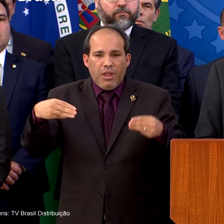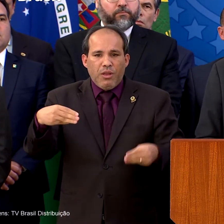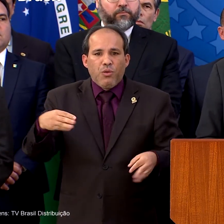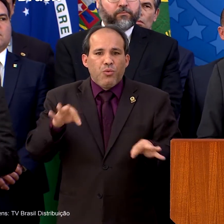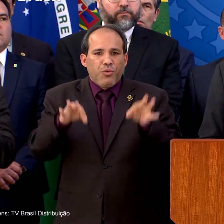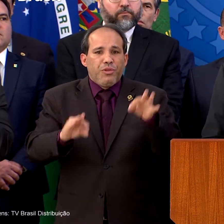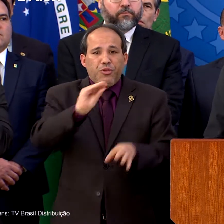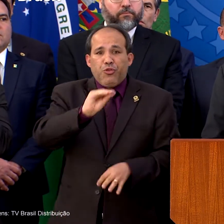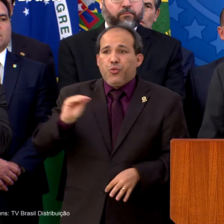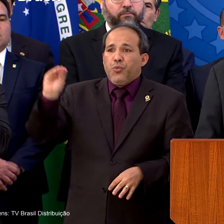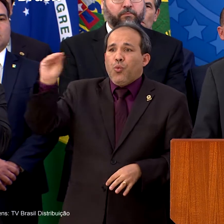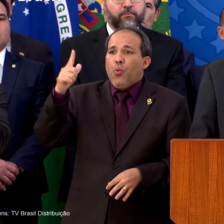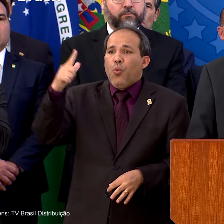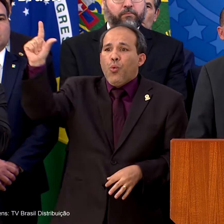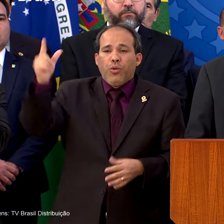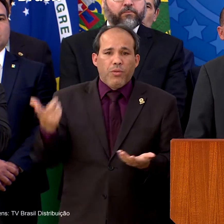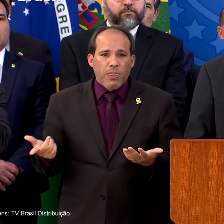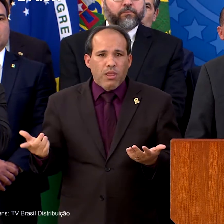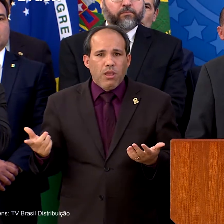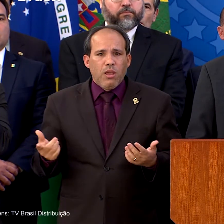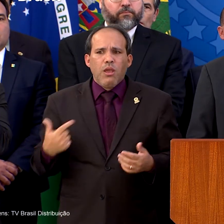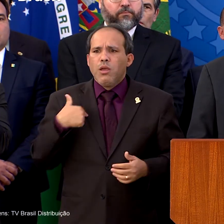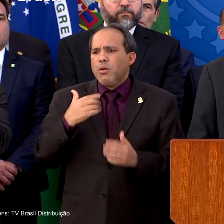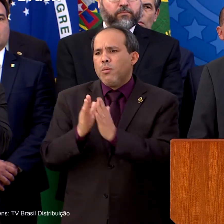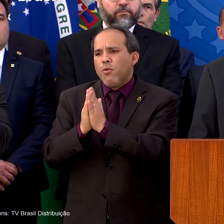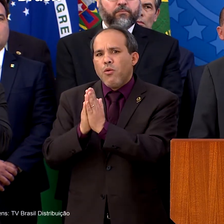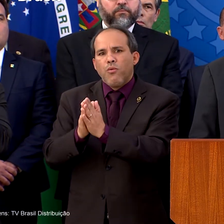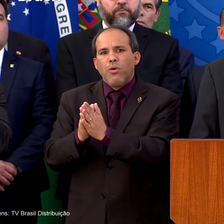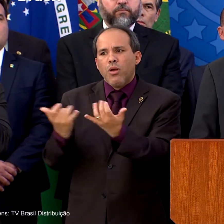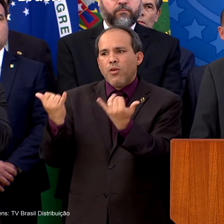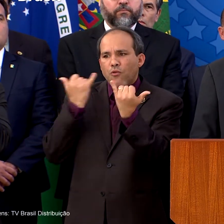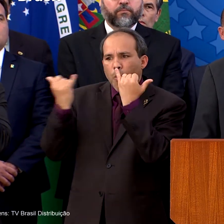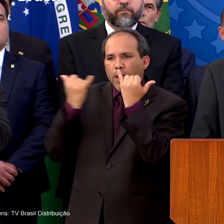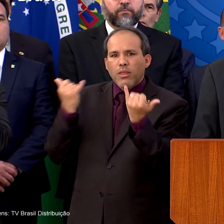é quase implorando informações